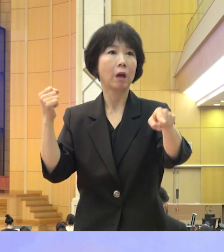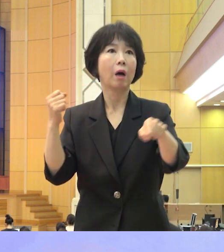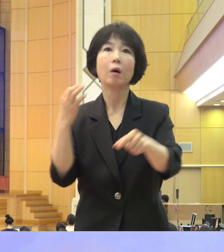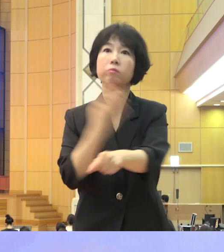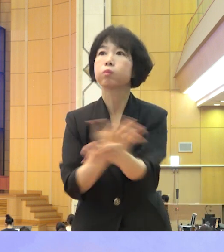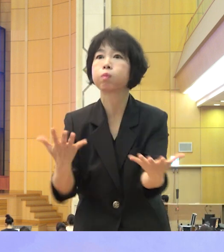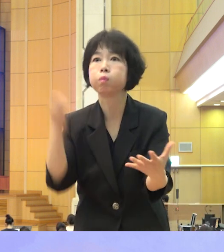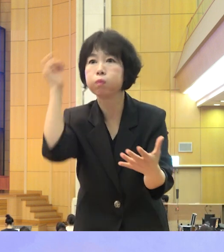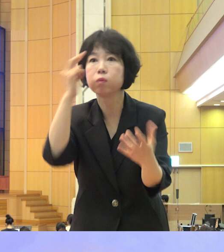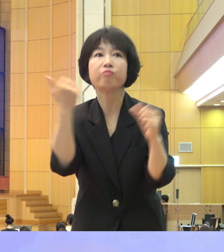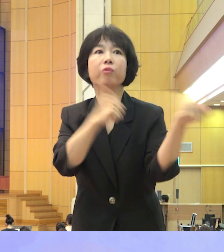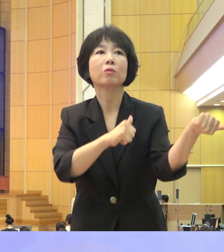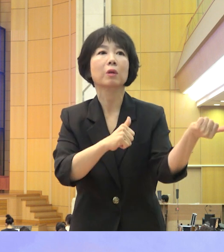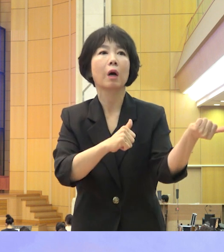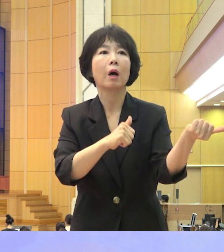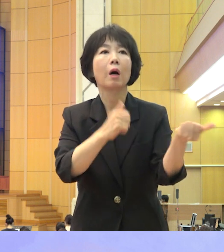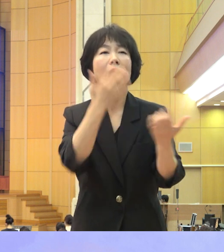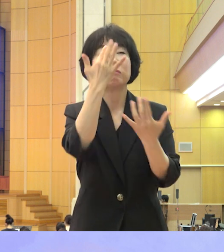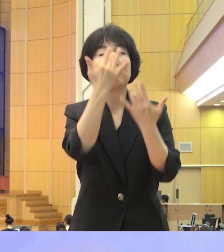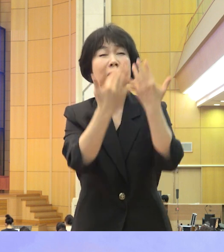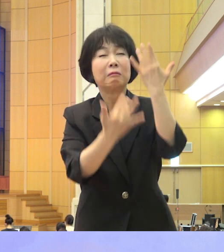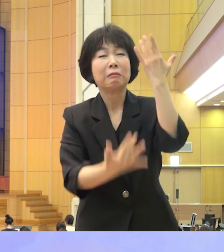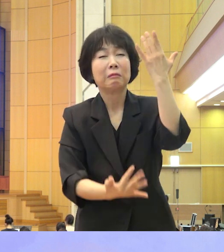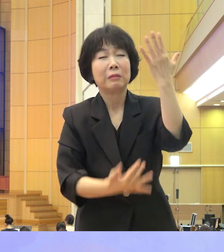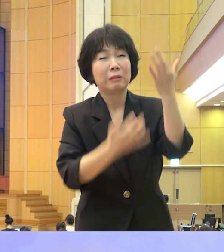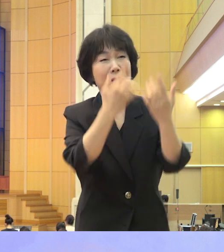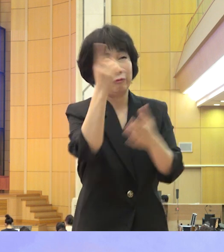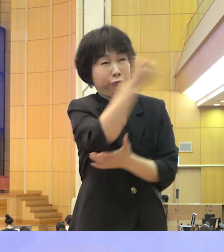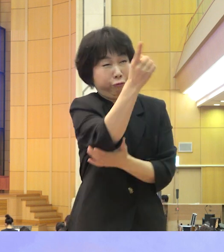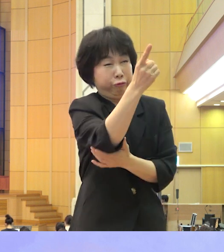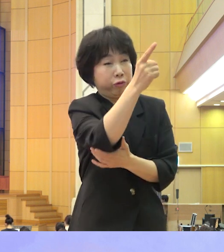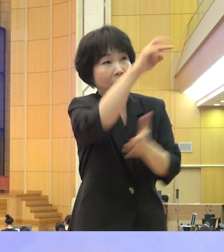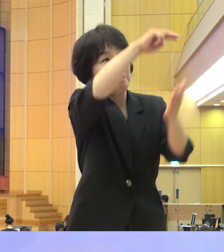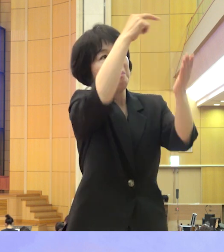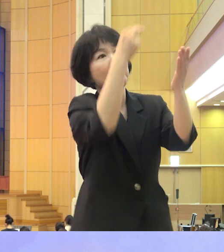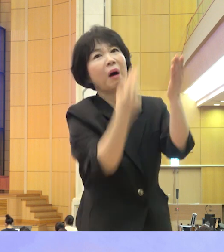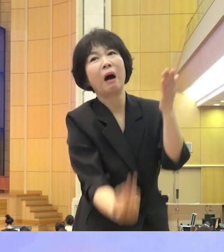죽었어요. 죽고 난 다음에 거기서